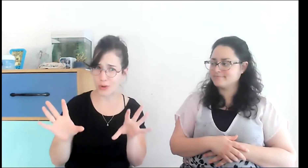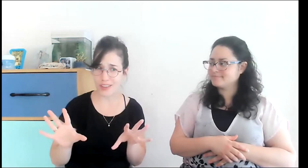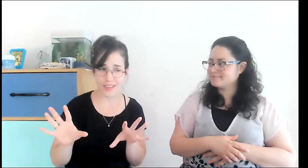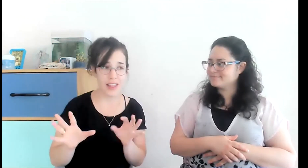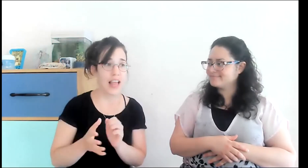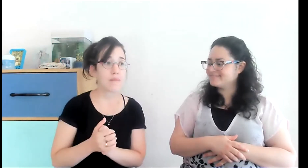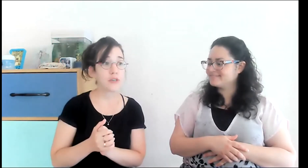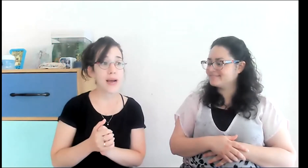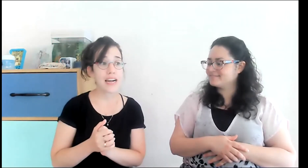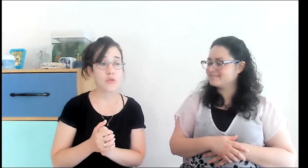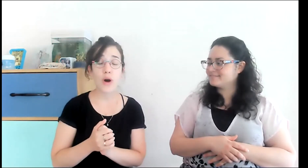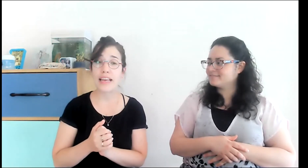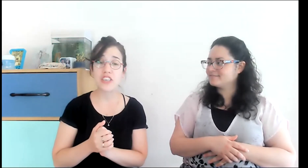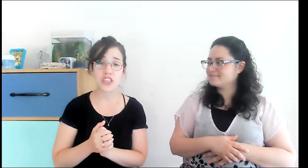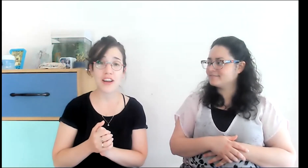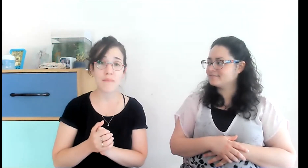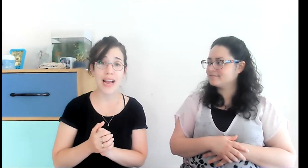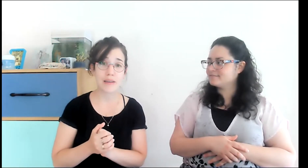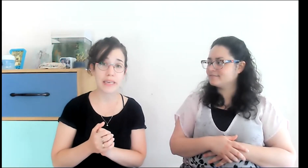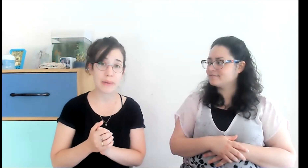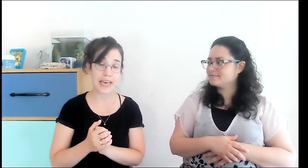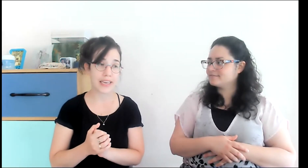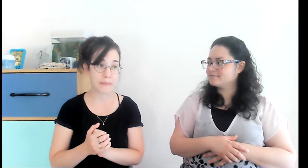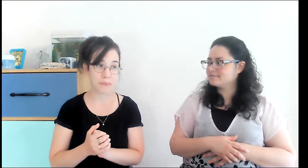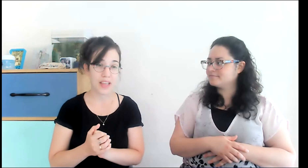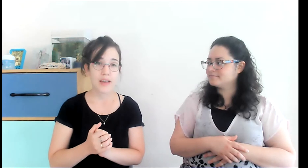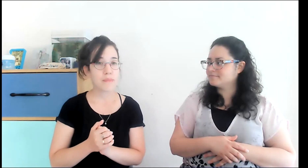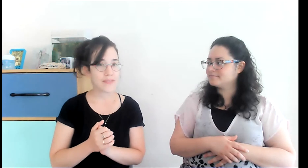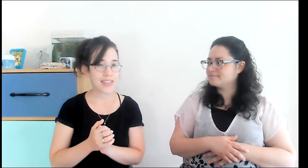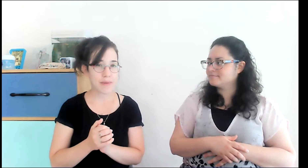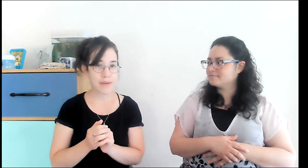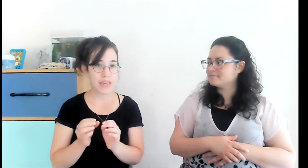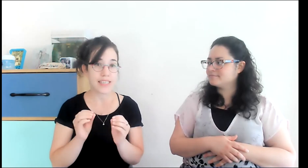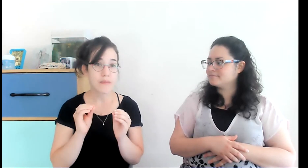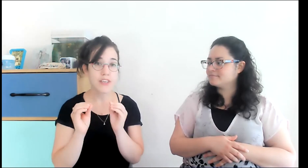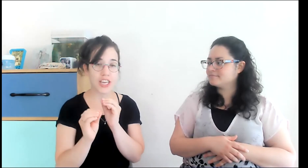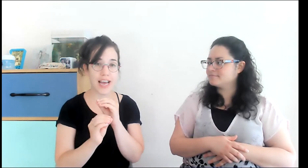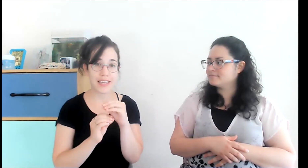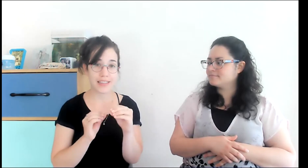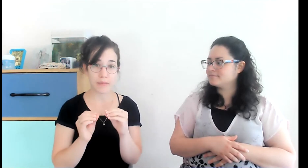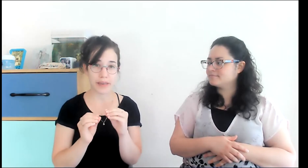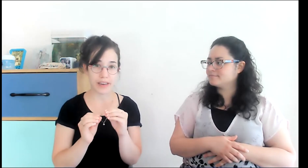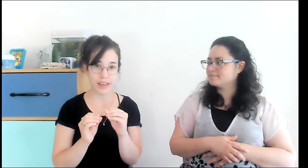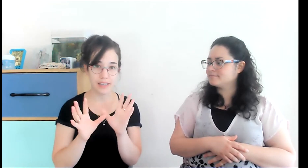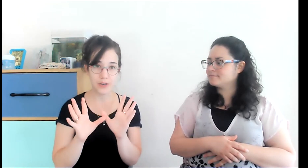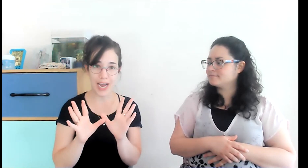שונות. המשפט הוא על האיש השב הביתה מן המרחקים. בשפת סימנים אני קצת משנה את התחביר, אז תהיו יחד